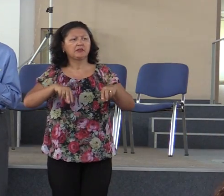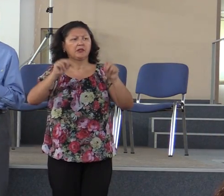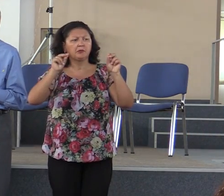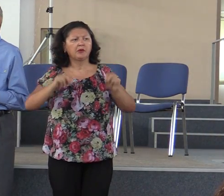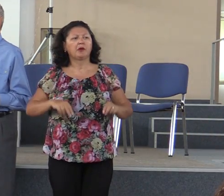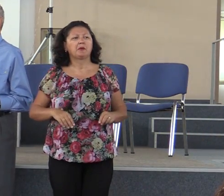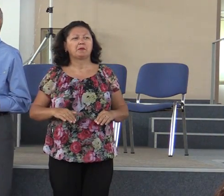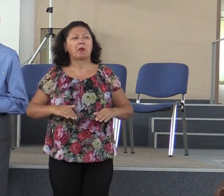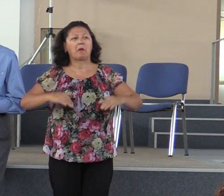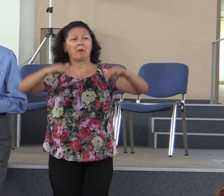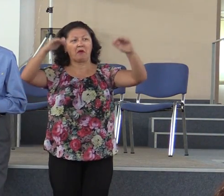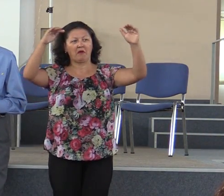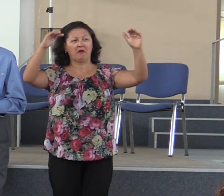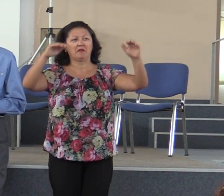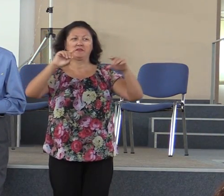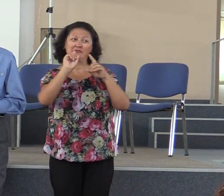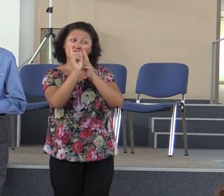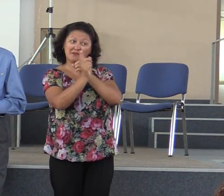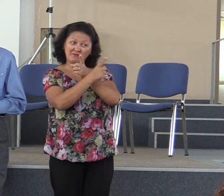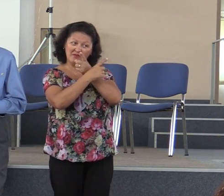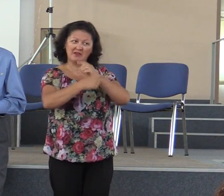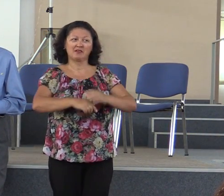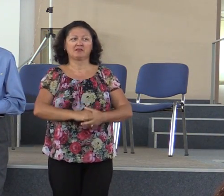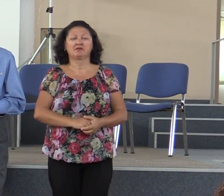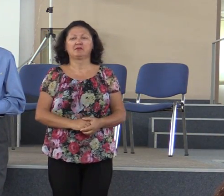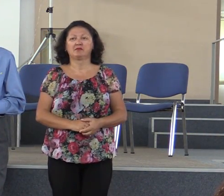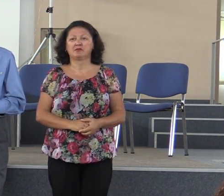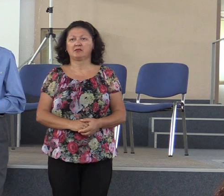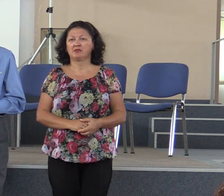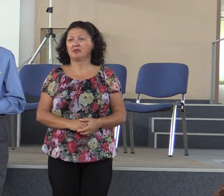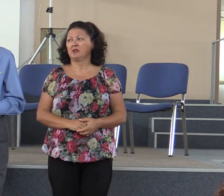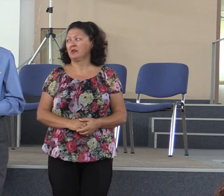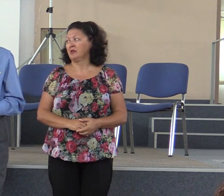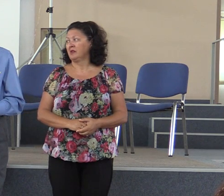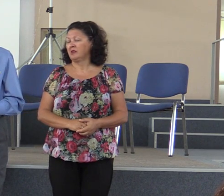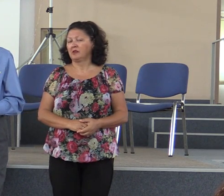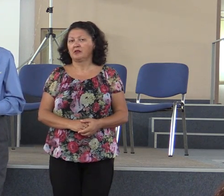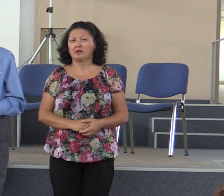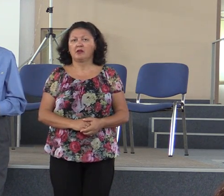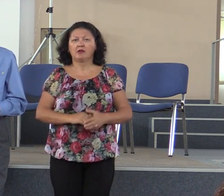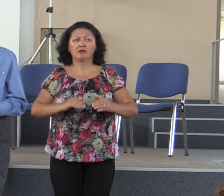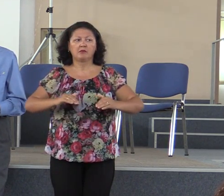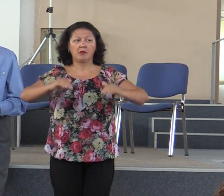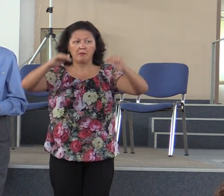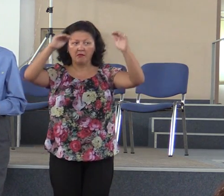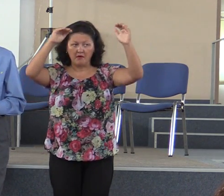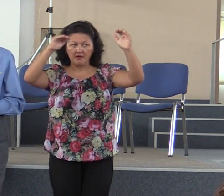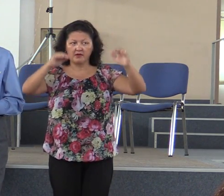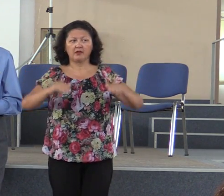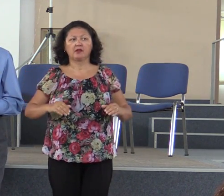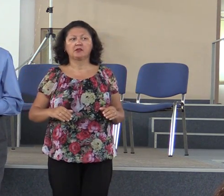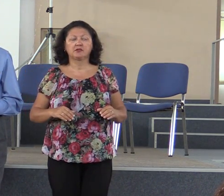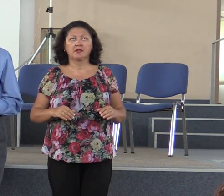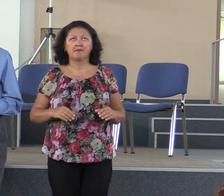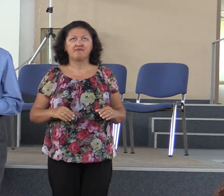este transformarea. The greater the revelation of God, cu cât mai mare este descoperirea lui